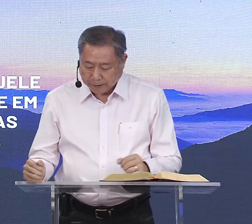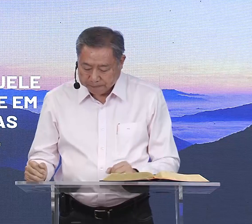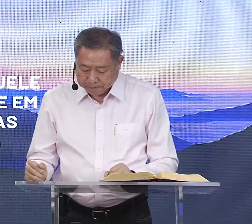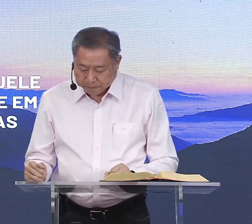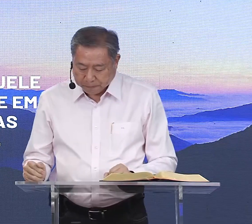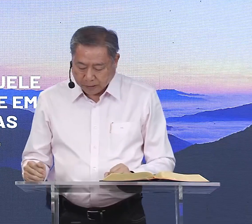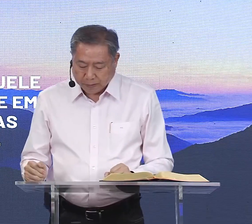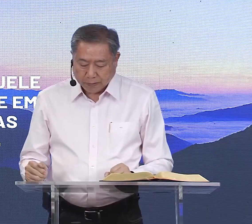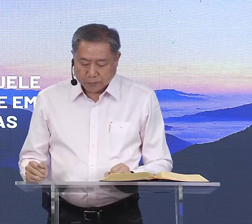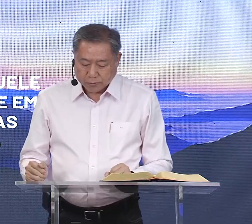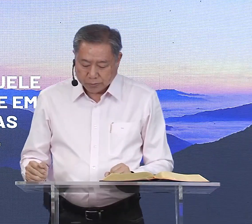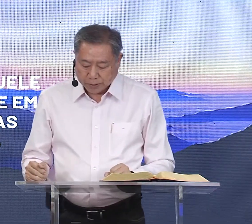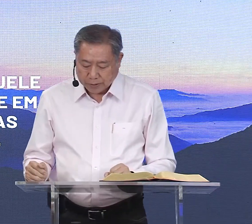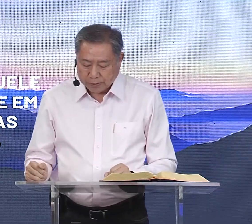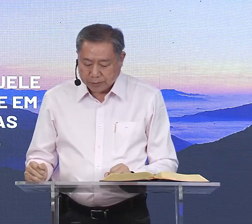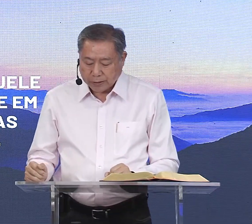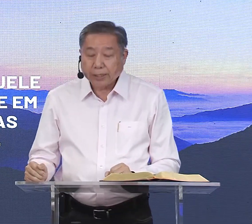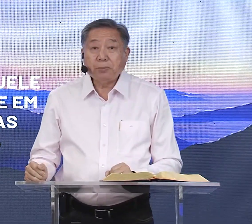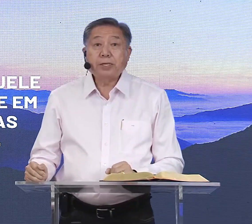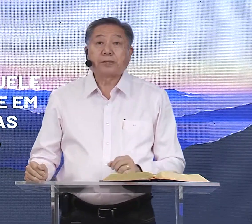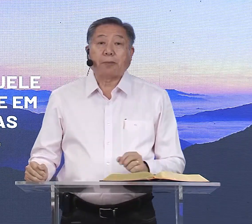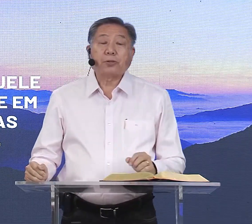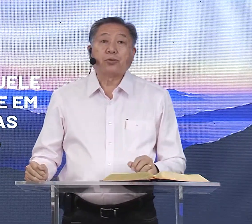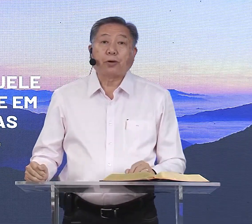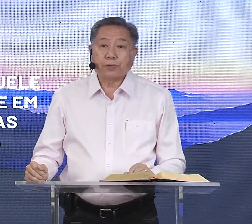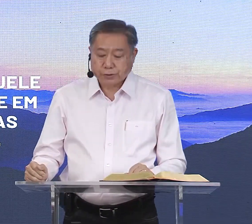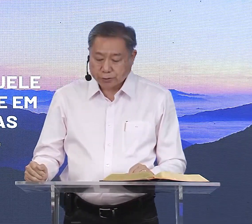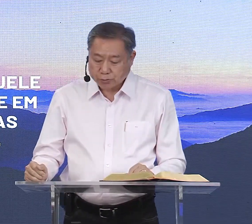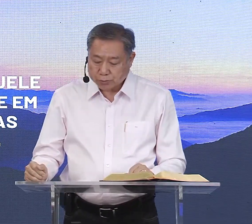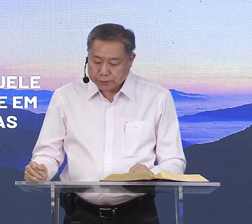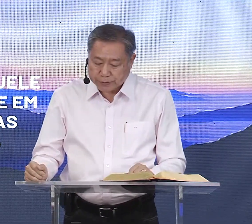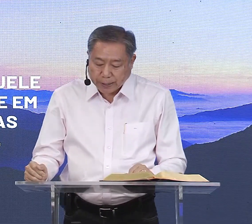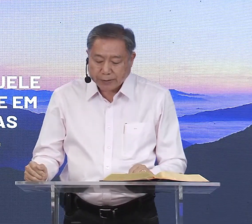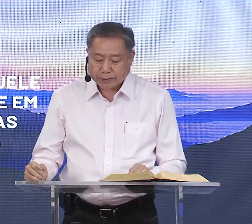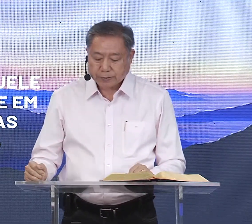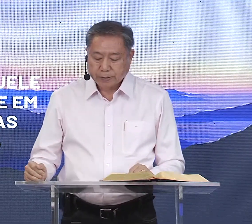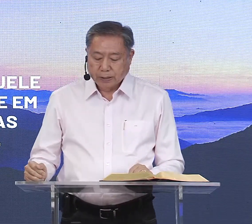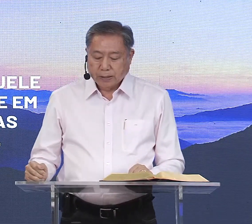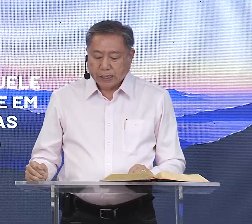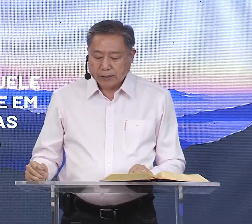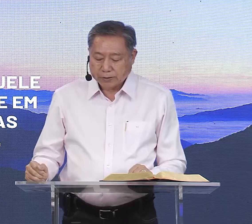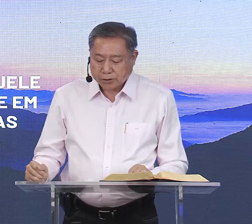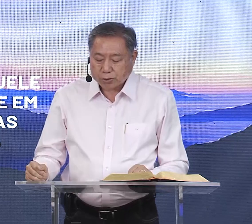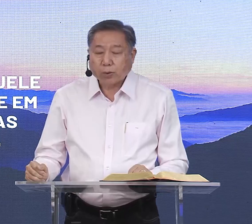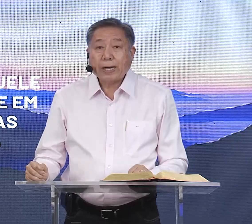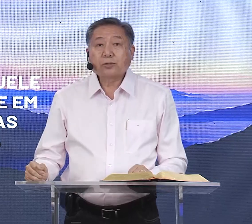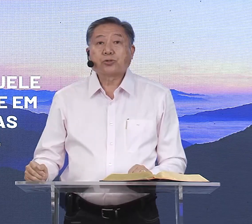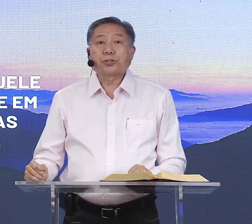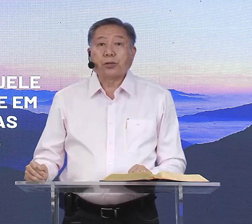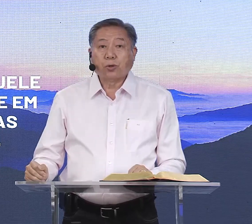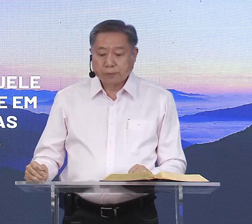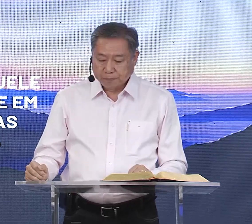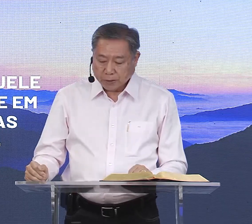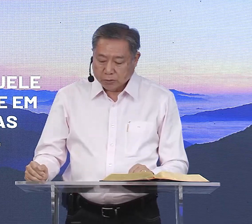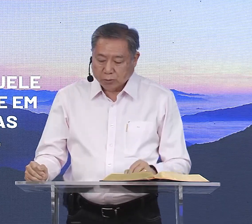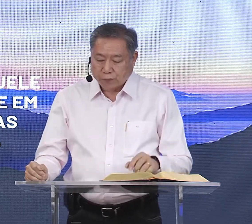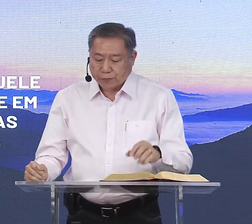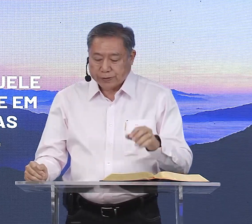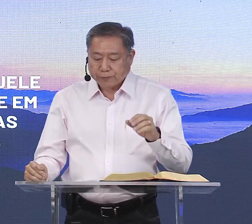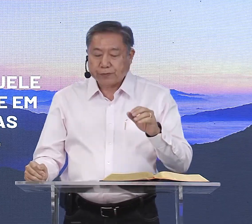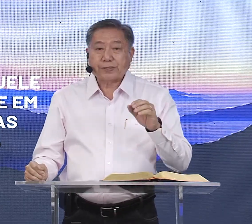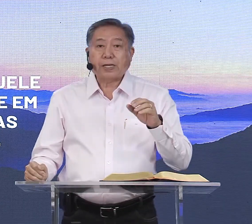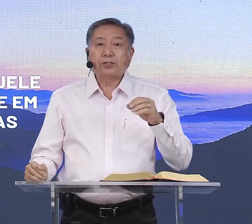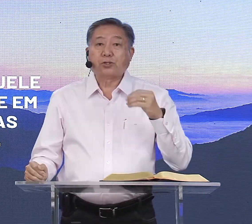céus, né? Em Neemias capítulo 9, versículo 6, ali diz, tu és o Senhor,